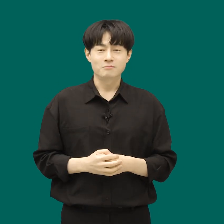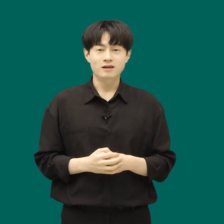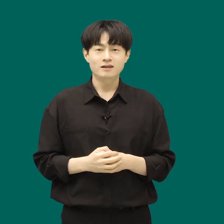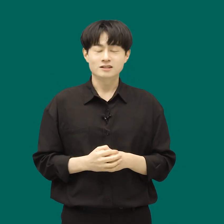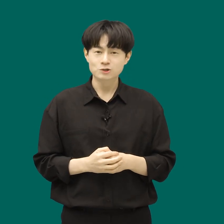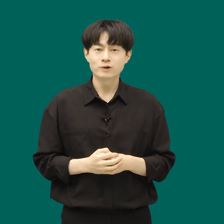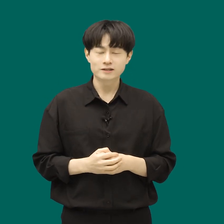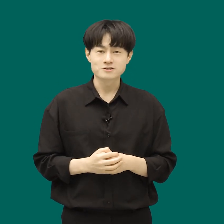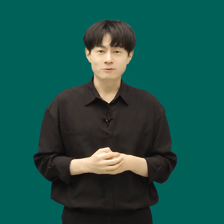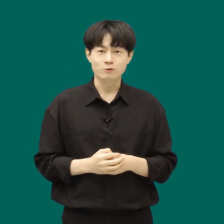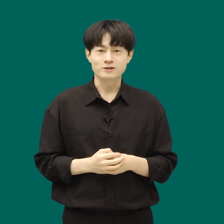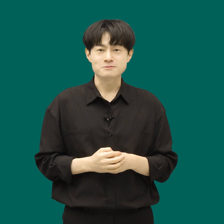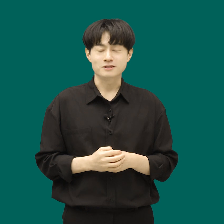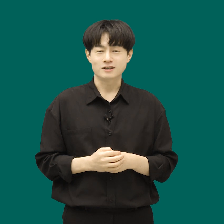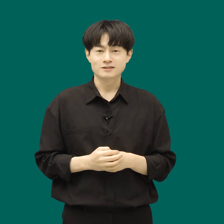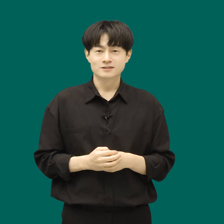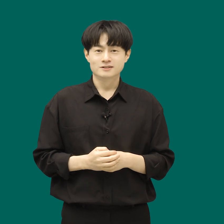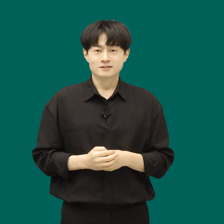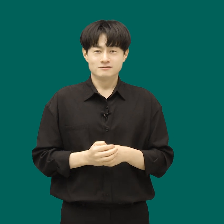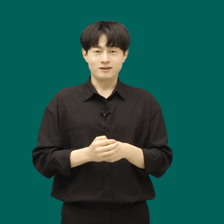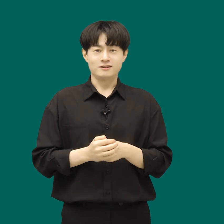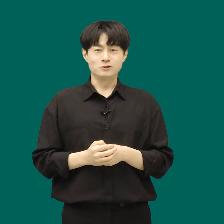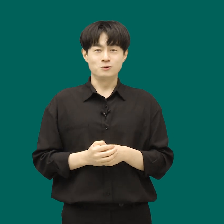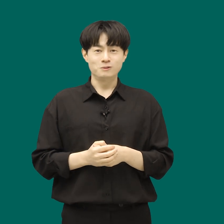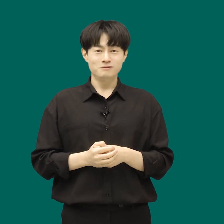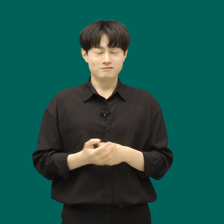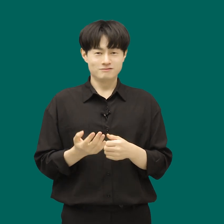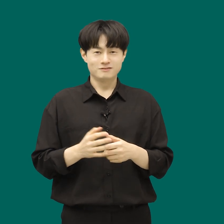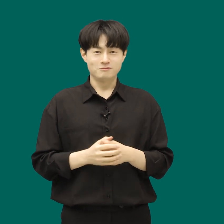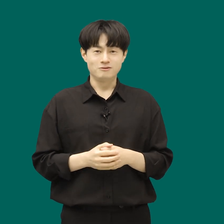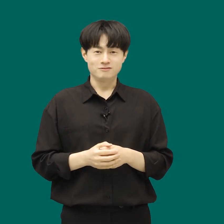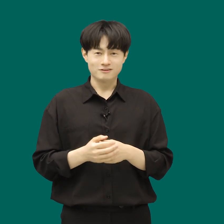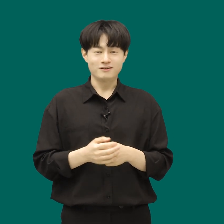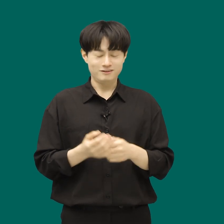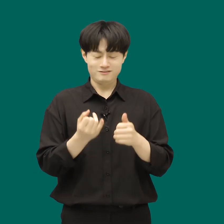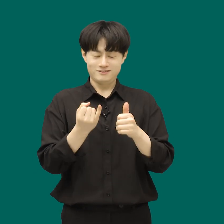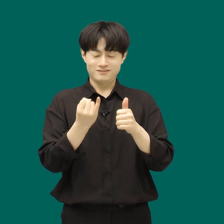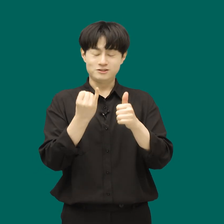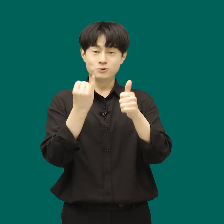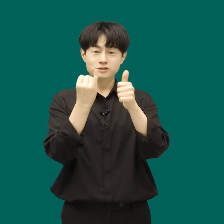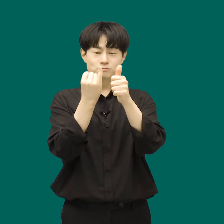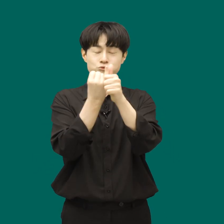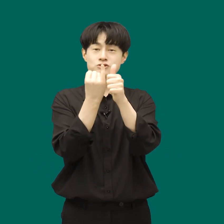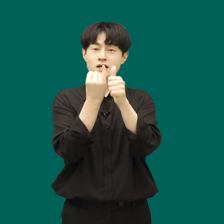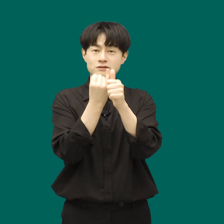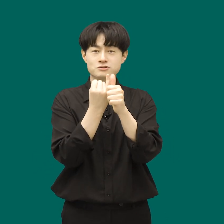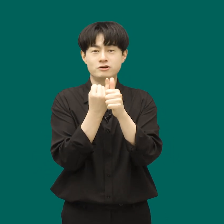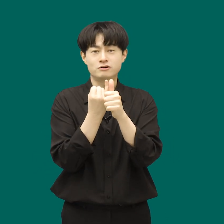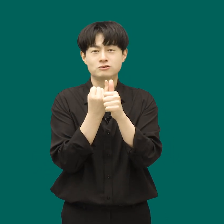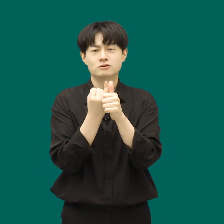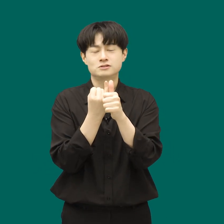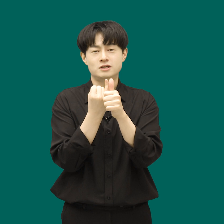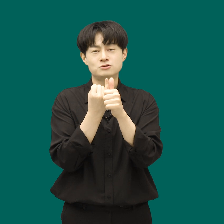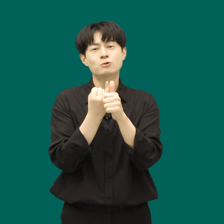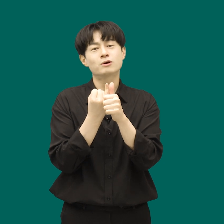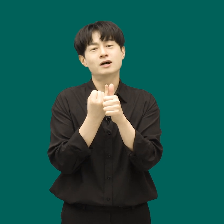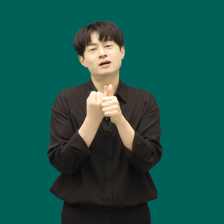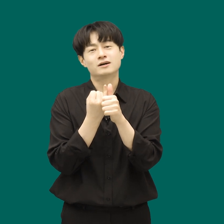다음에 이혼에 대해서 배워보겠습니다. 네, 이혼. 네. 이혼은 붙은 상태에서요, 이제 서로가